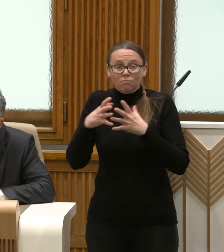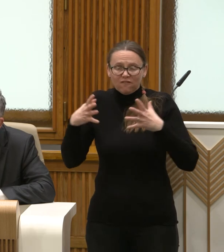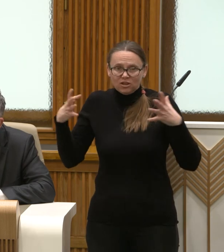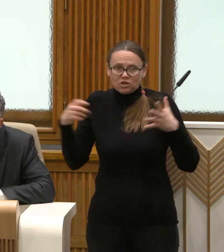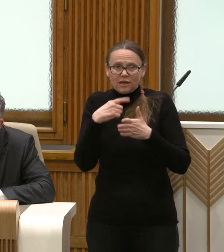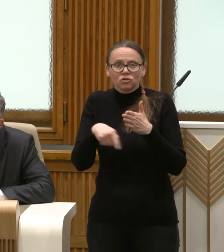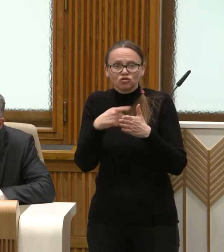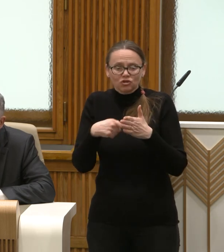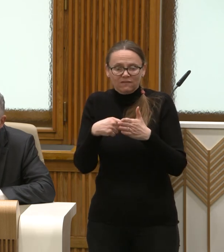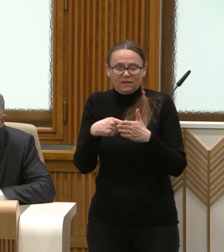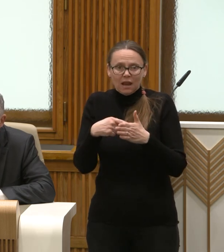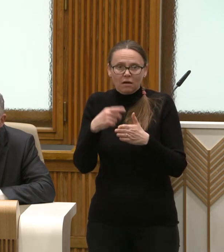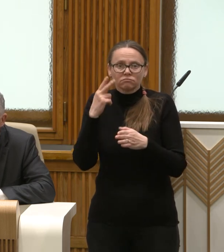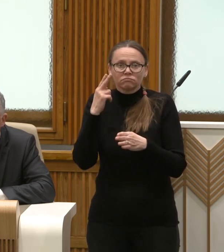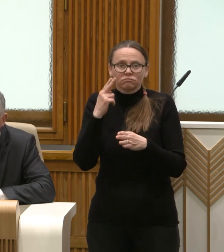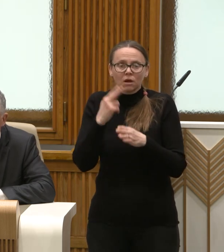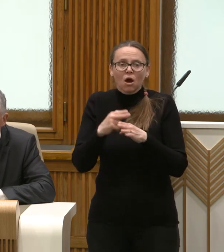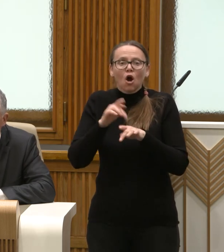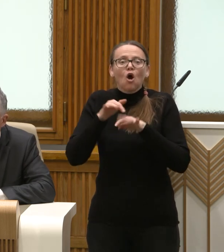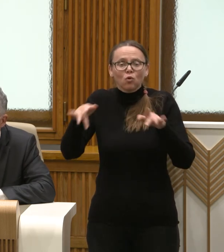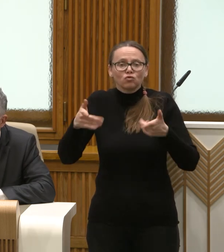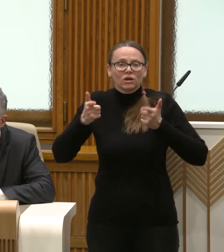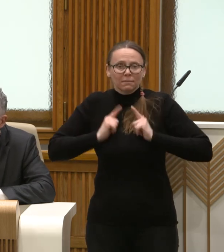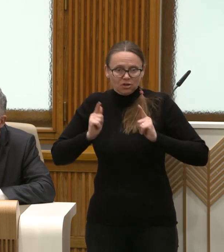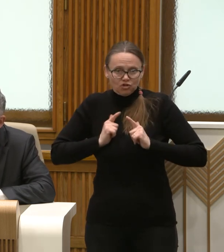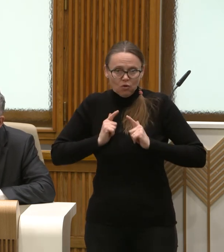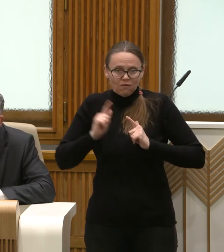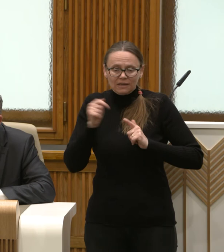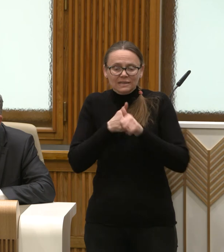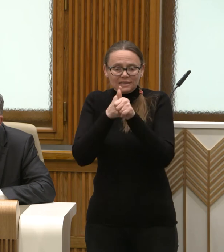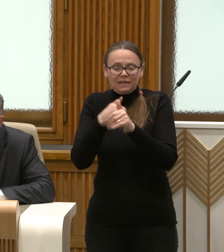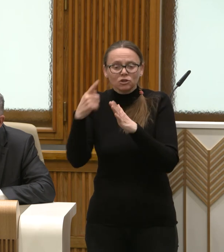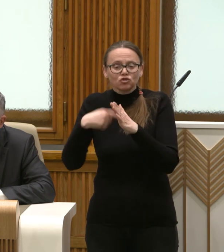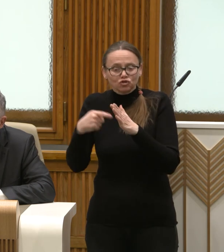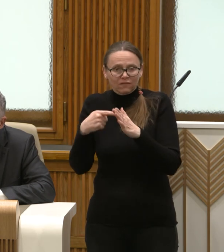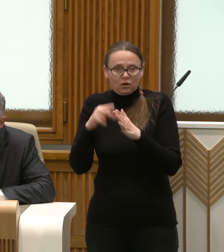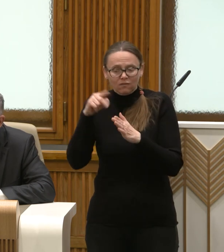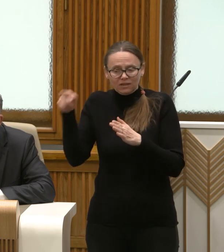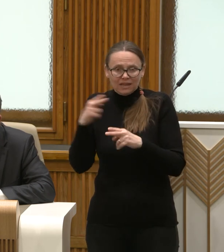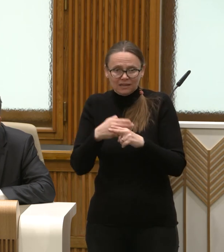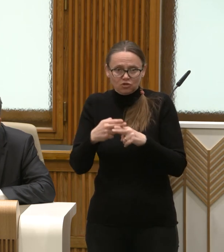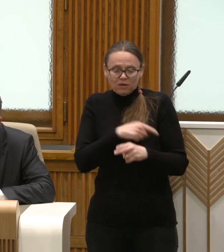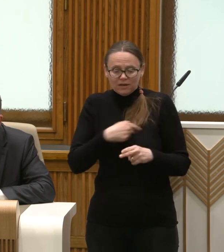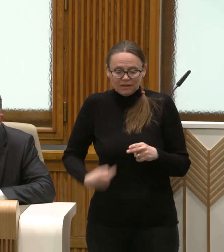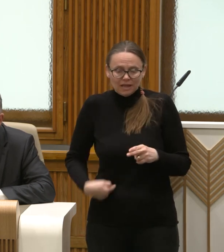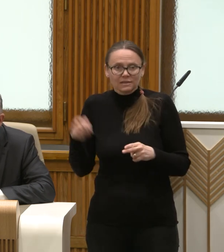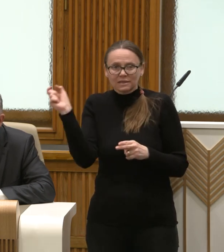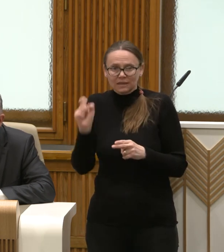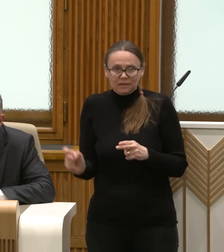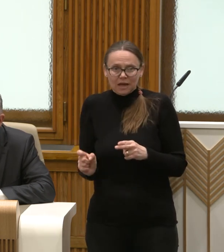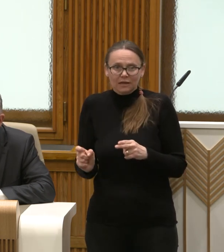okuženih pričakovan in nekako sledi številom v teh državah, se pravi Kitajski,